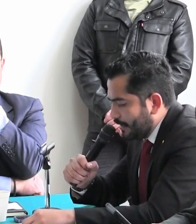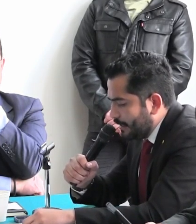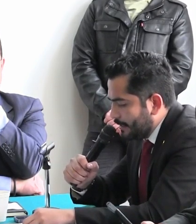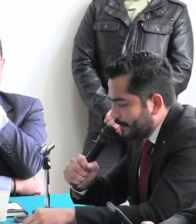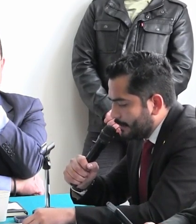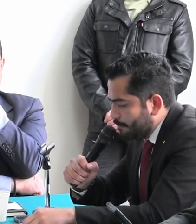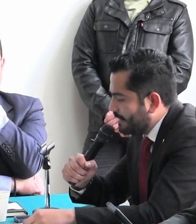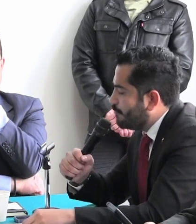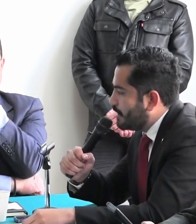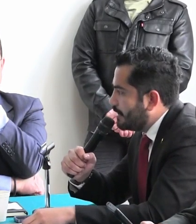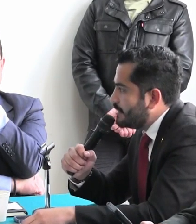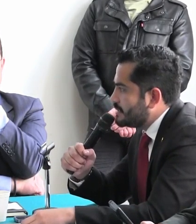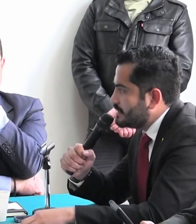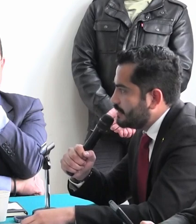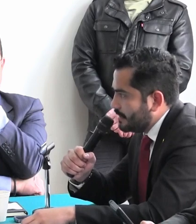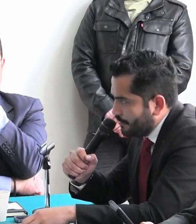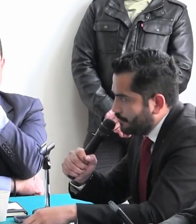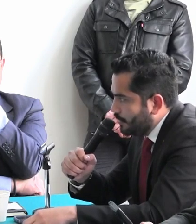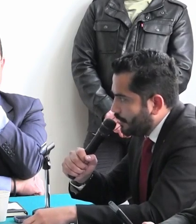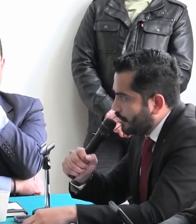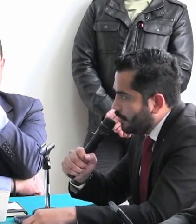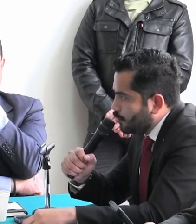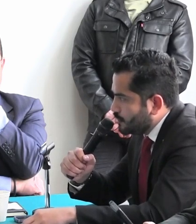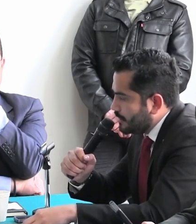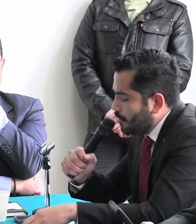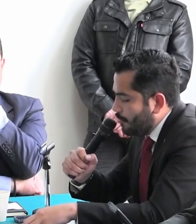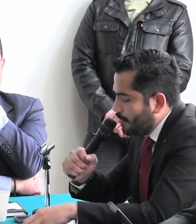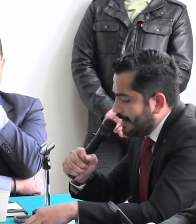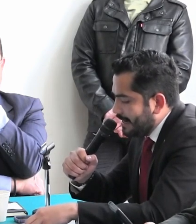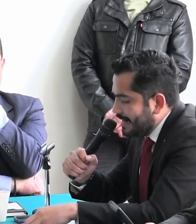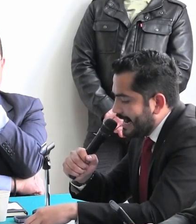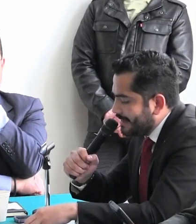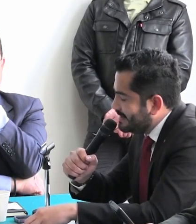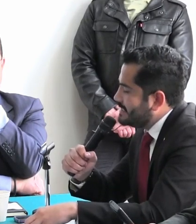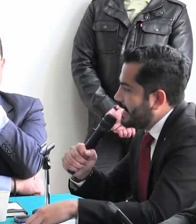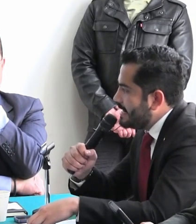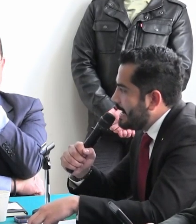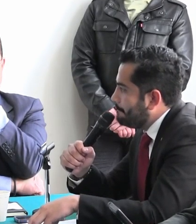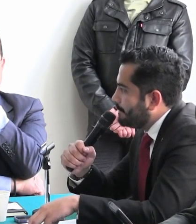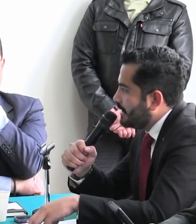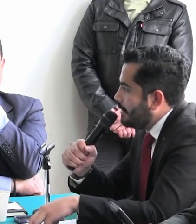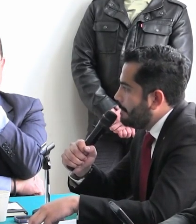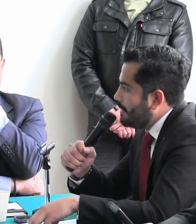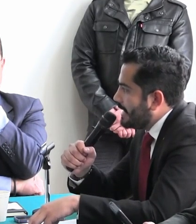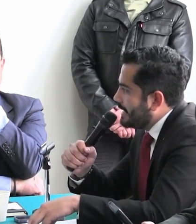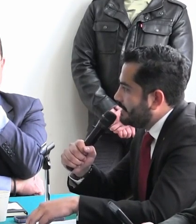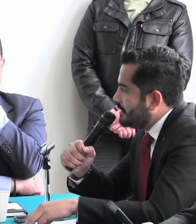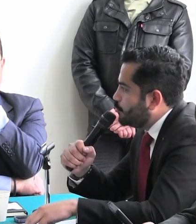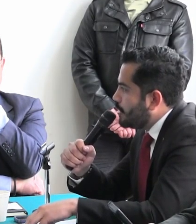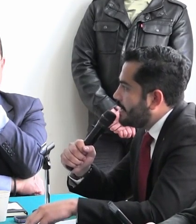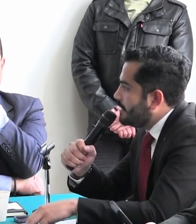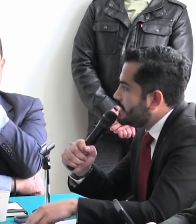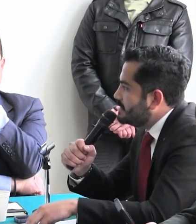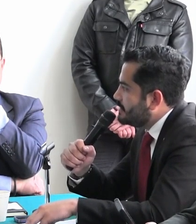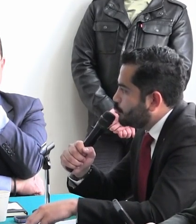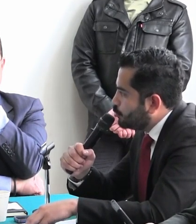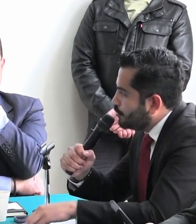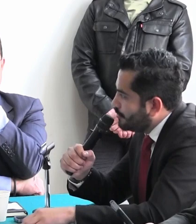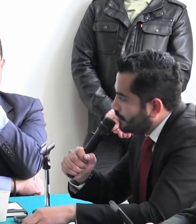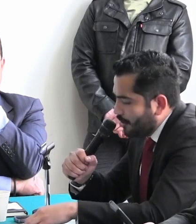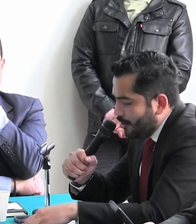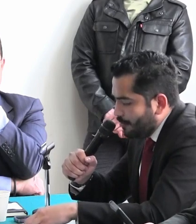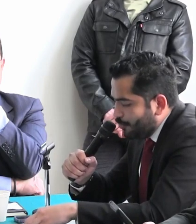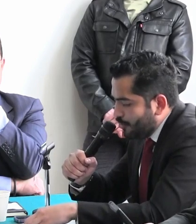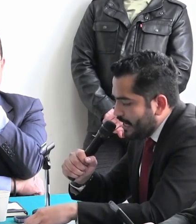pregunta va enfocada en ese sentido. ¿Usted cómo garantizaría para que el titular del